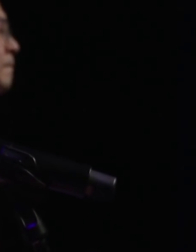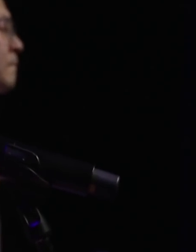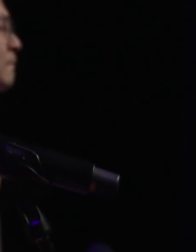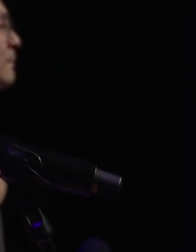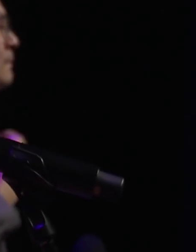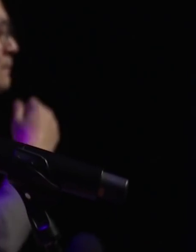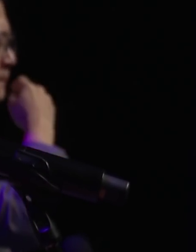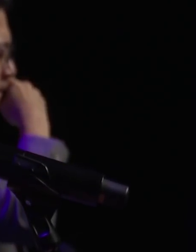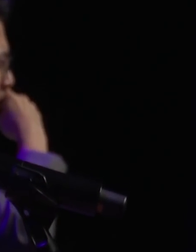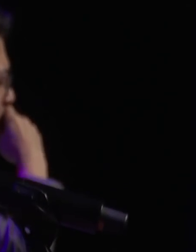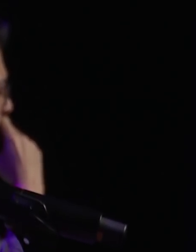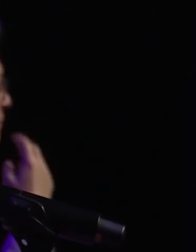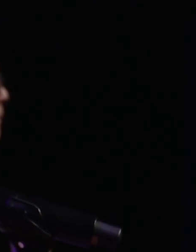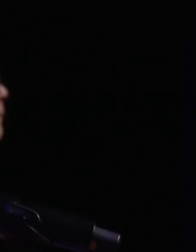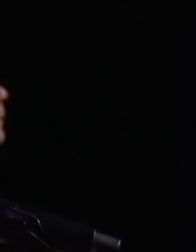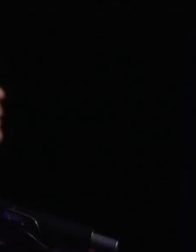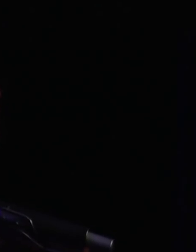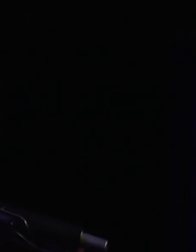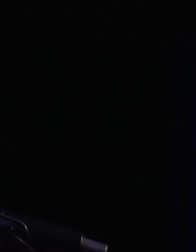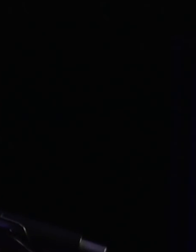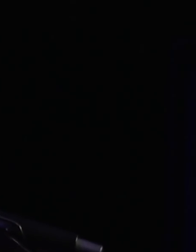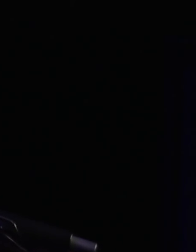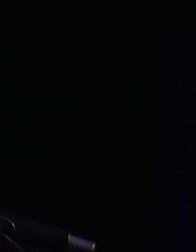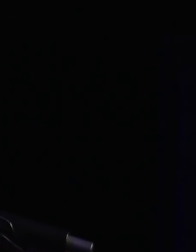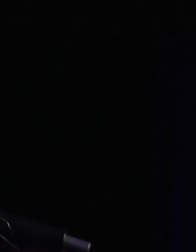akan keajaiban